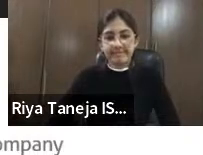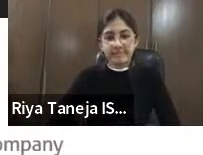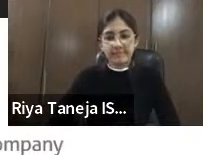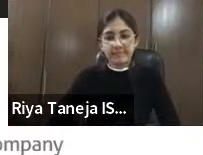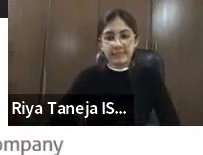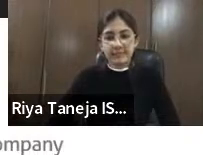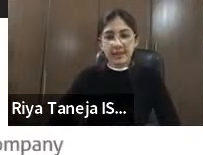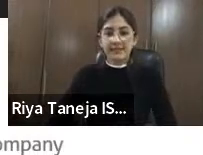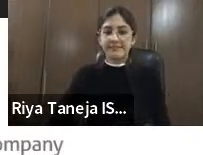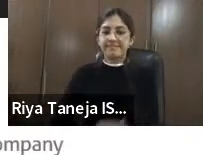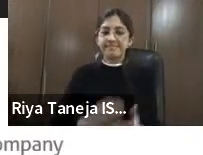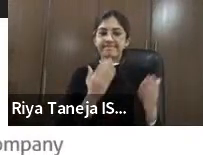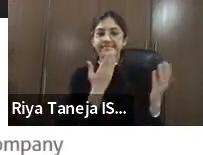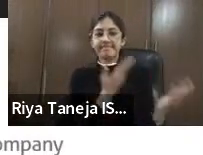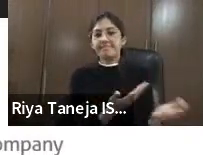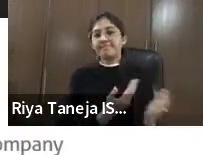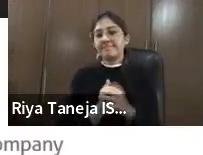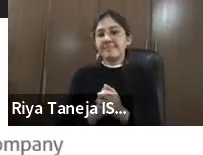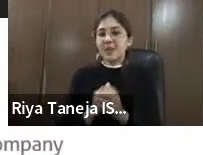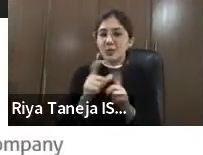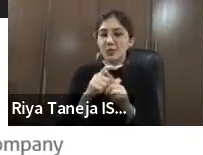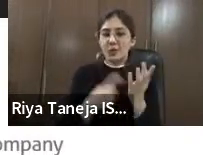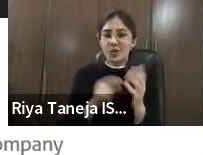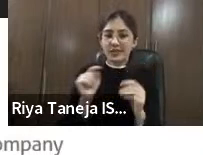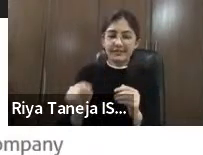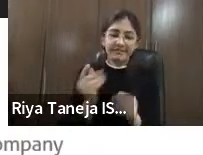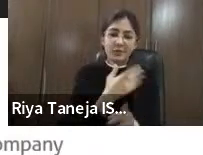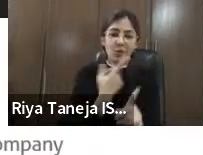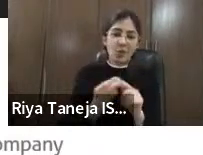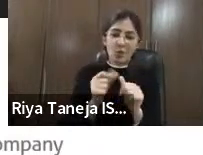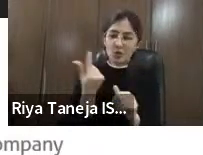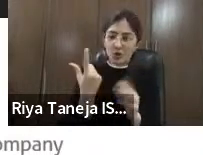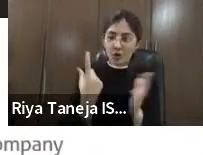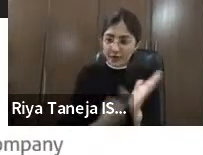हैं। That was Dr. Sharanjeet Kaur,